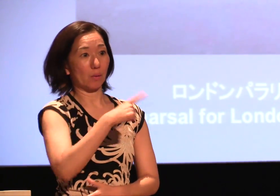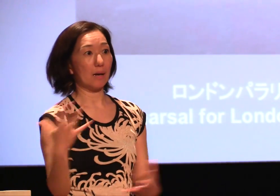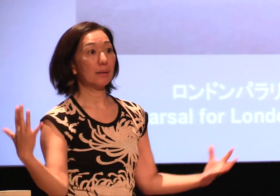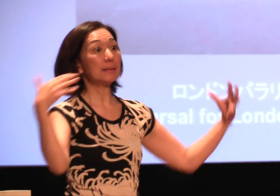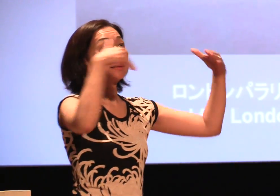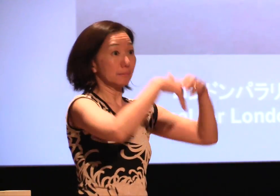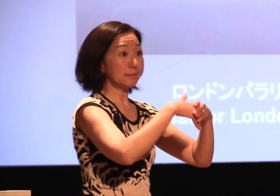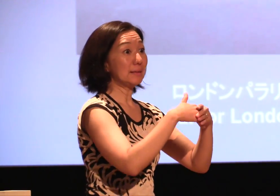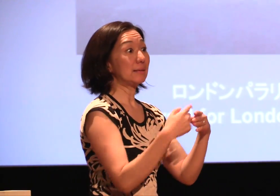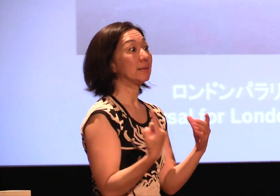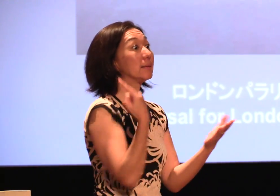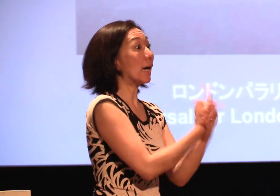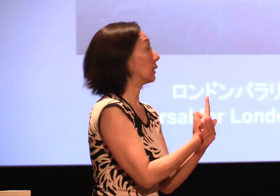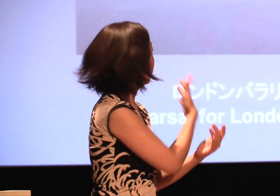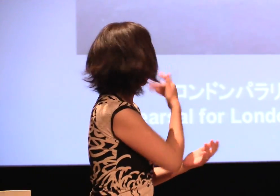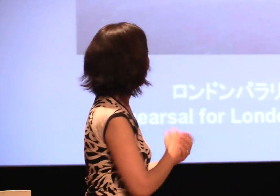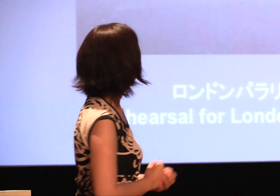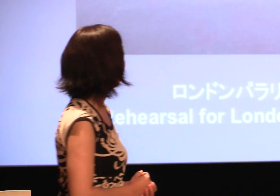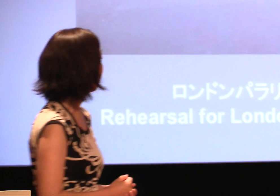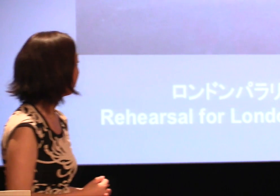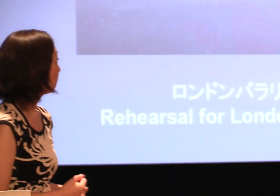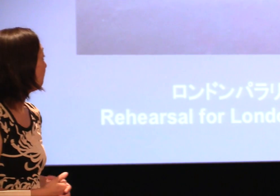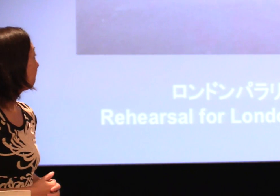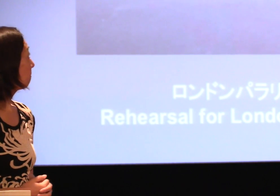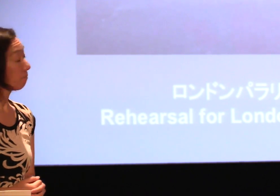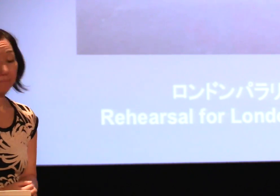人、いろいろな人がコラボレーションしています。